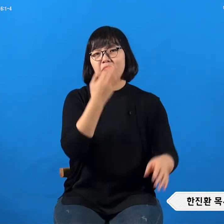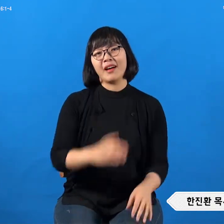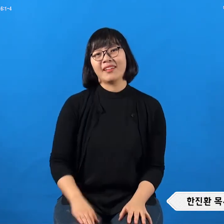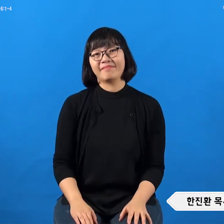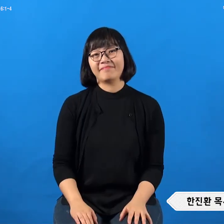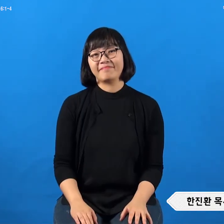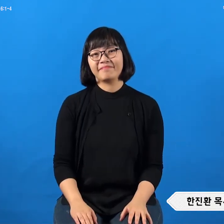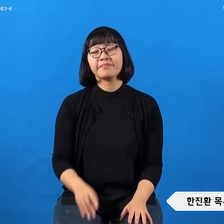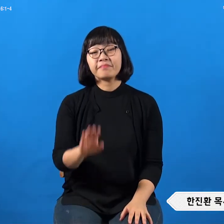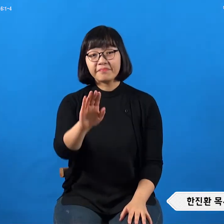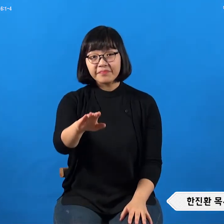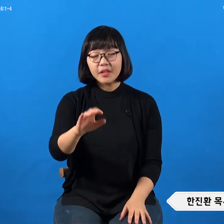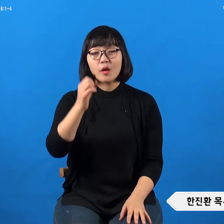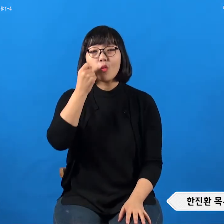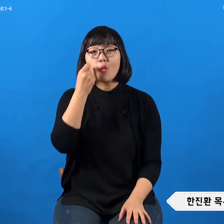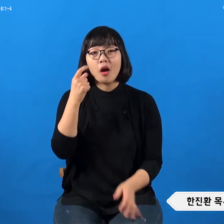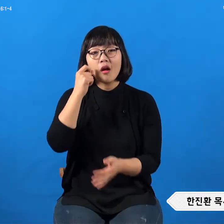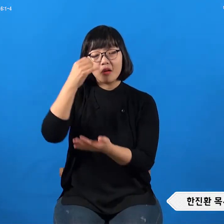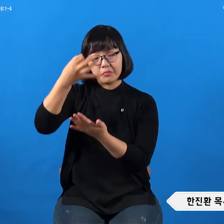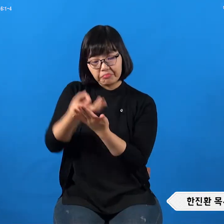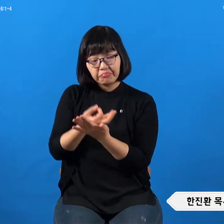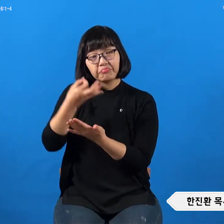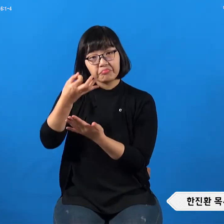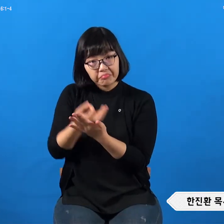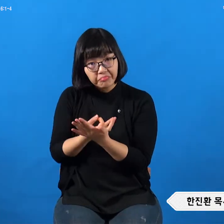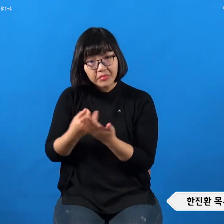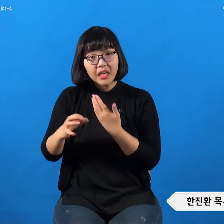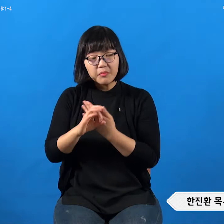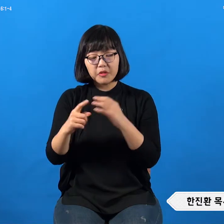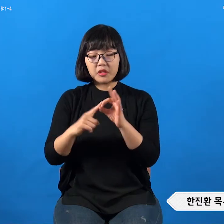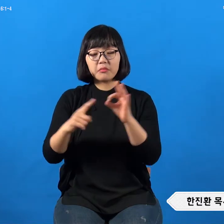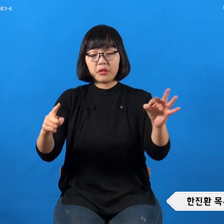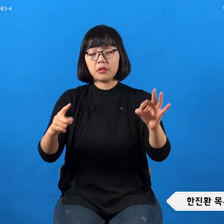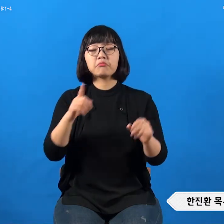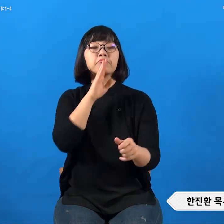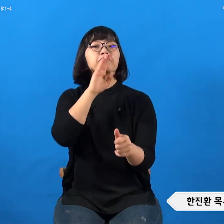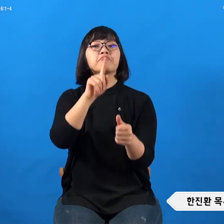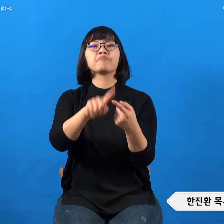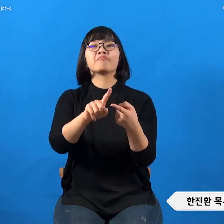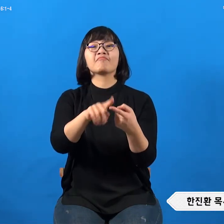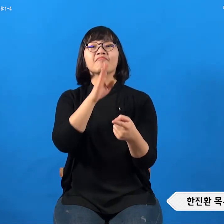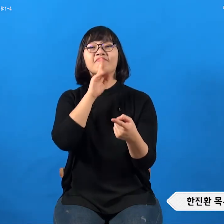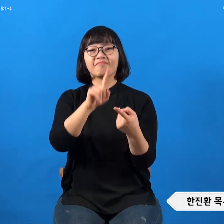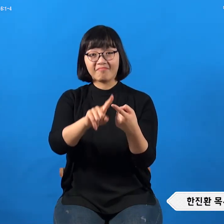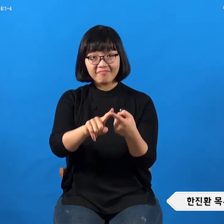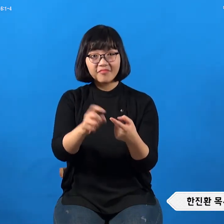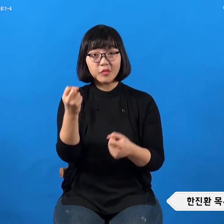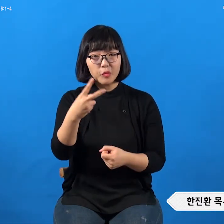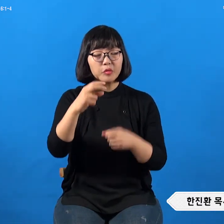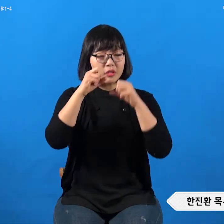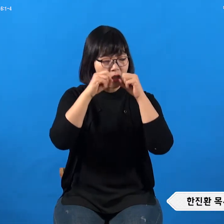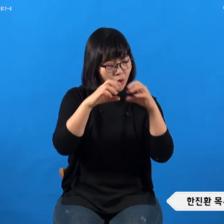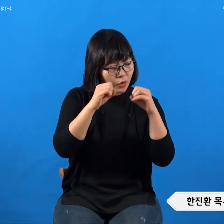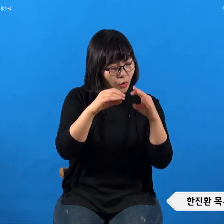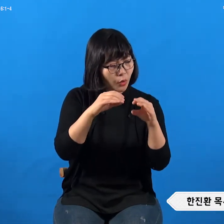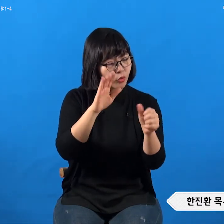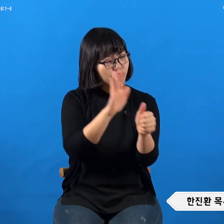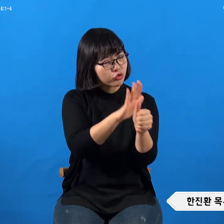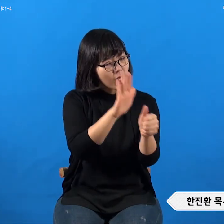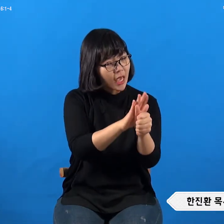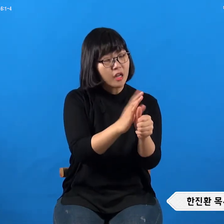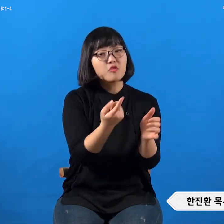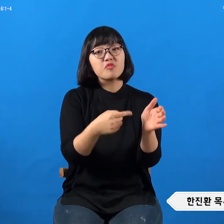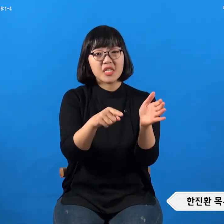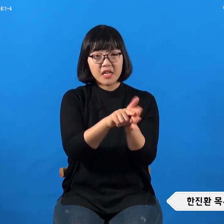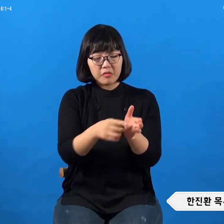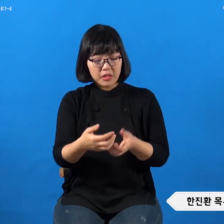월급을 받으면 11조 하는 거야 당연한 것이고, 선교나 구제를 위해서 따로 떼어놓는 것이